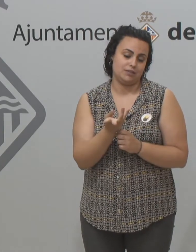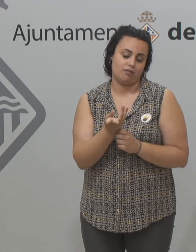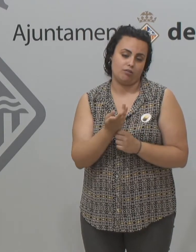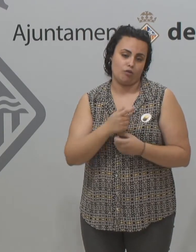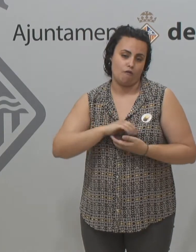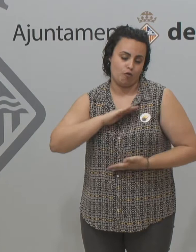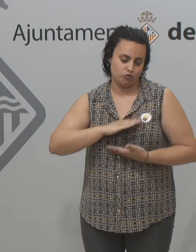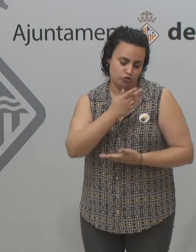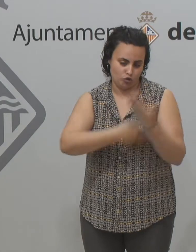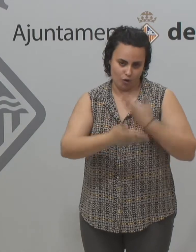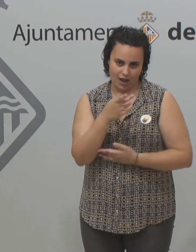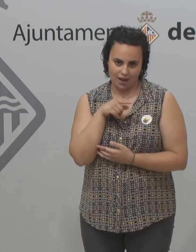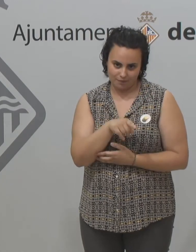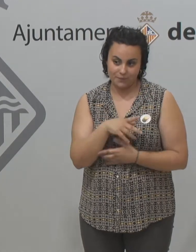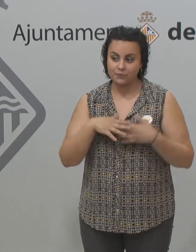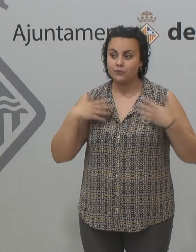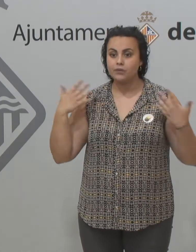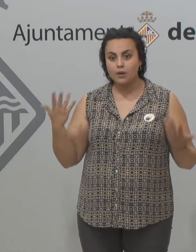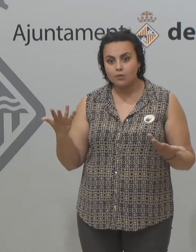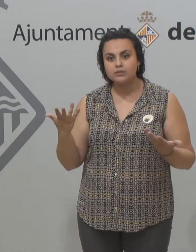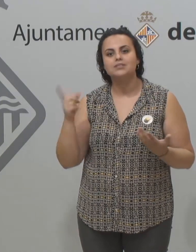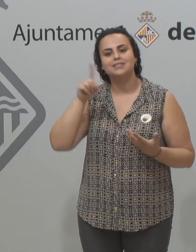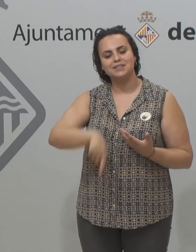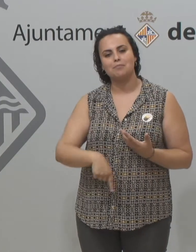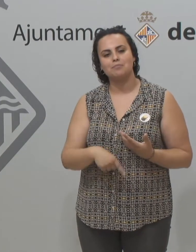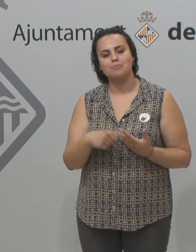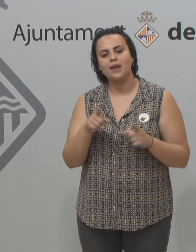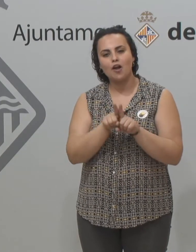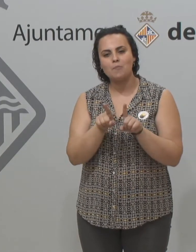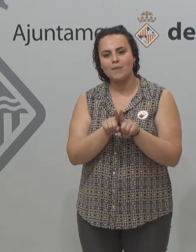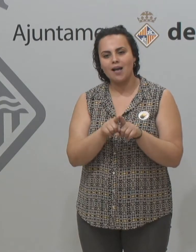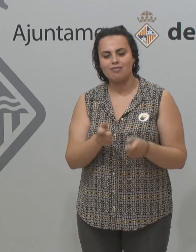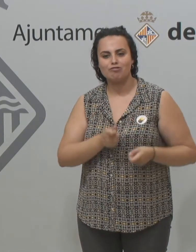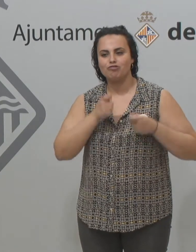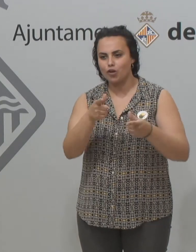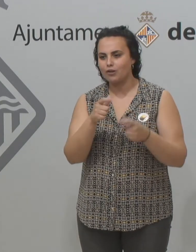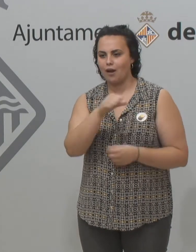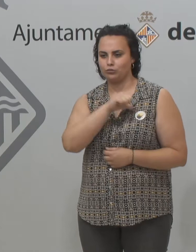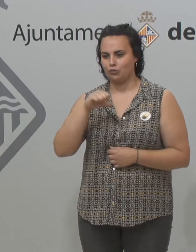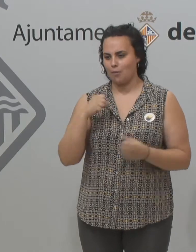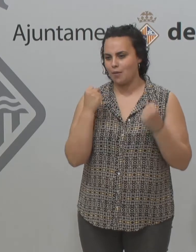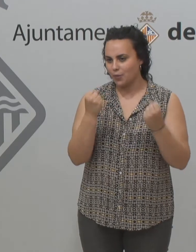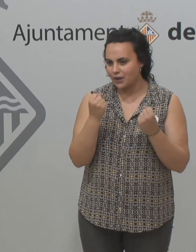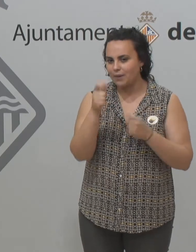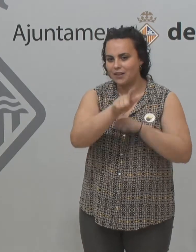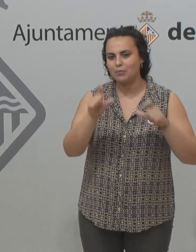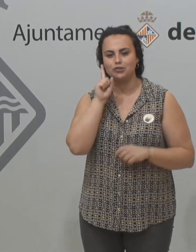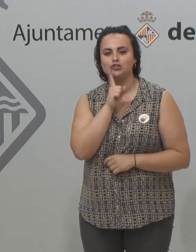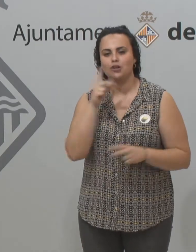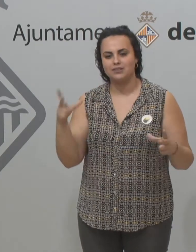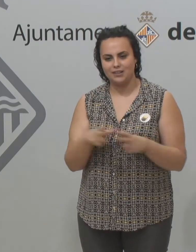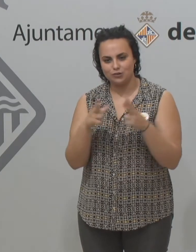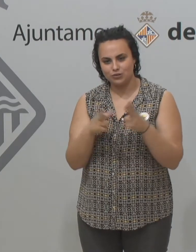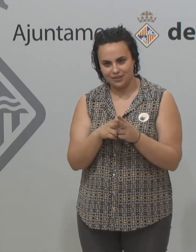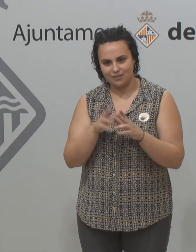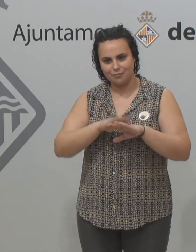funcional. I, a més, d'aquesta manera també volem fer un exercici d'empoderament de les persones sordes de la nostra societat, per tal que elles